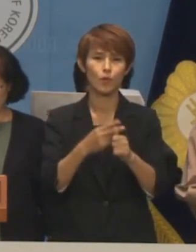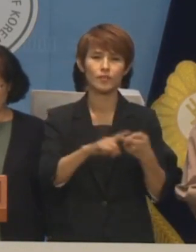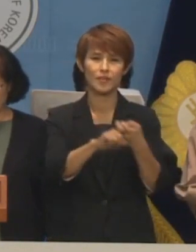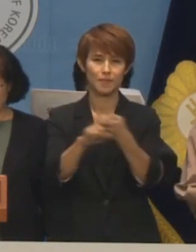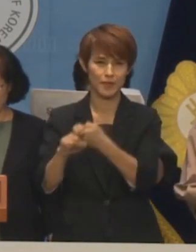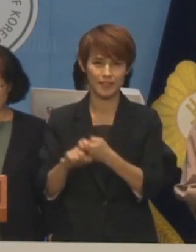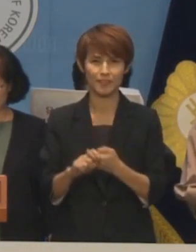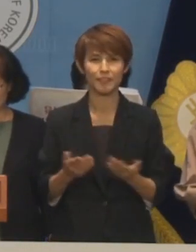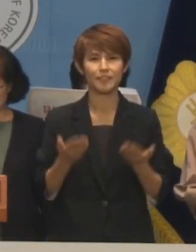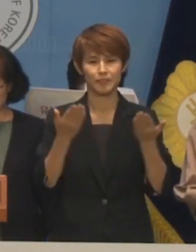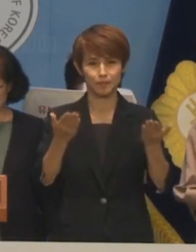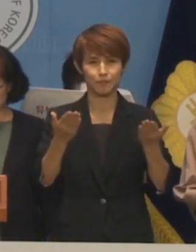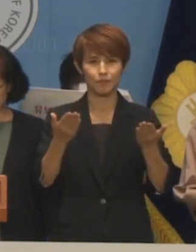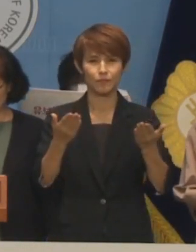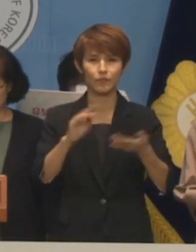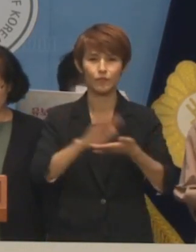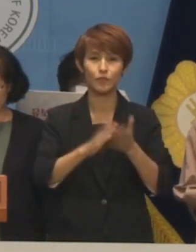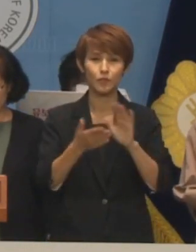한국국공립유치원교원총연합회,